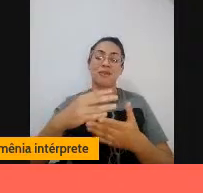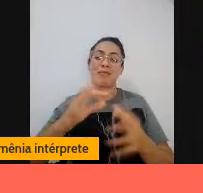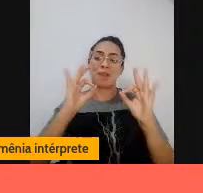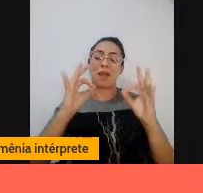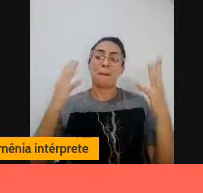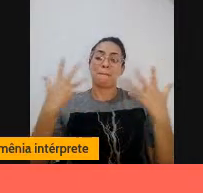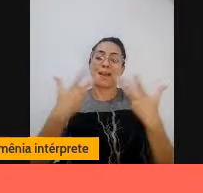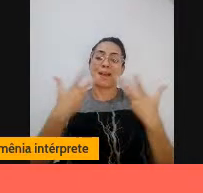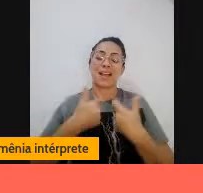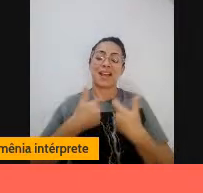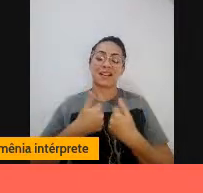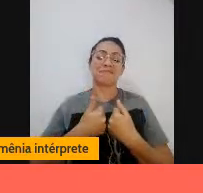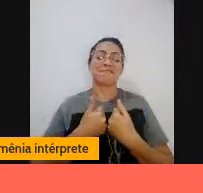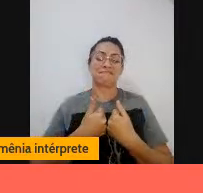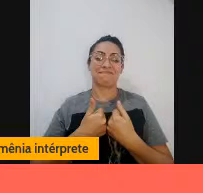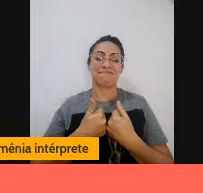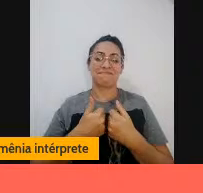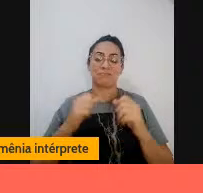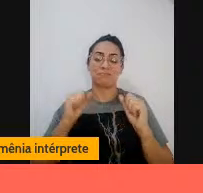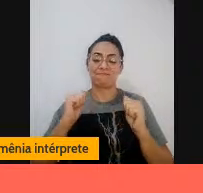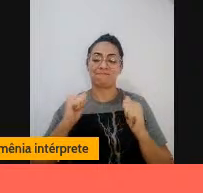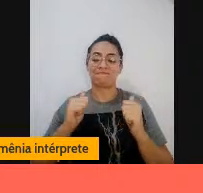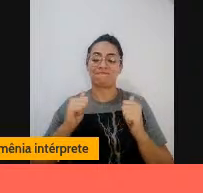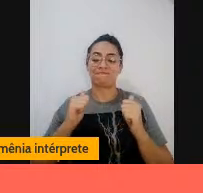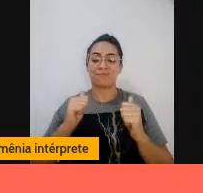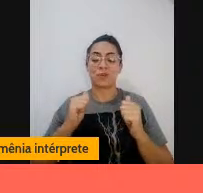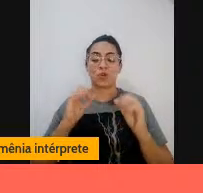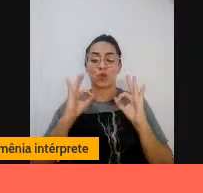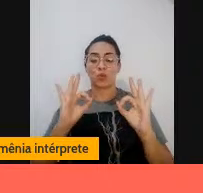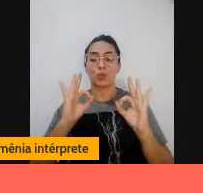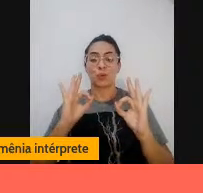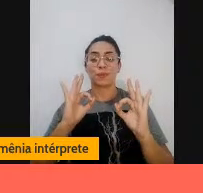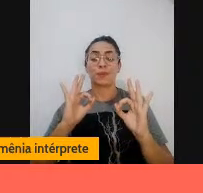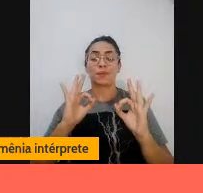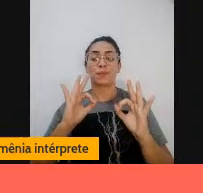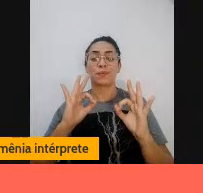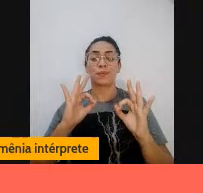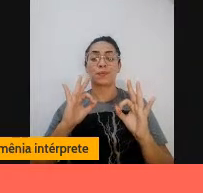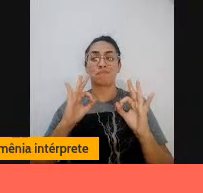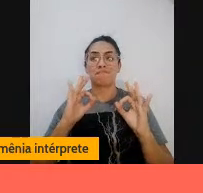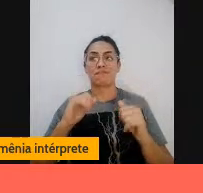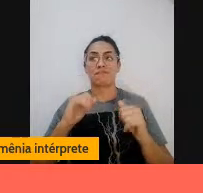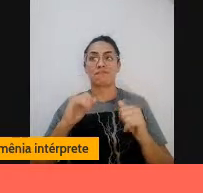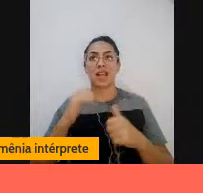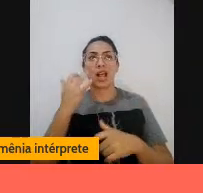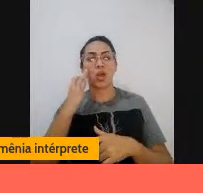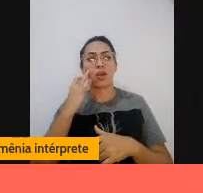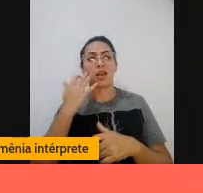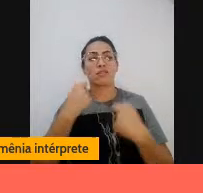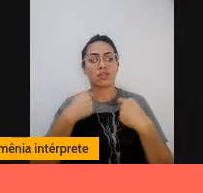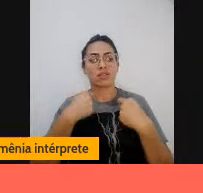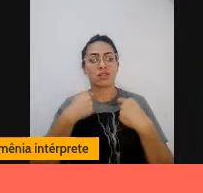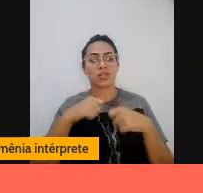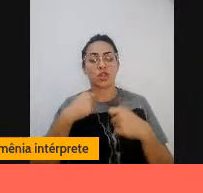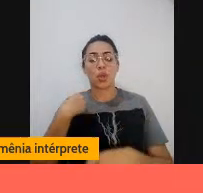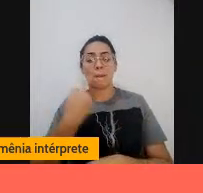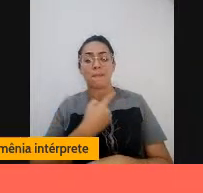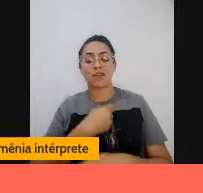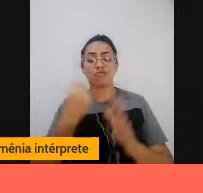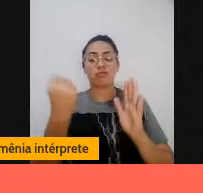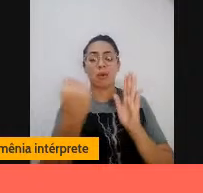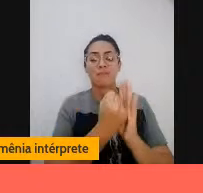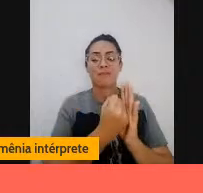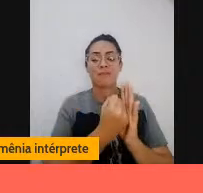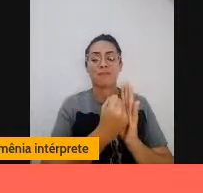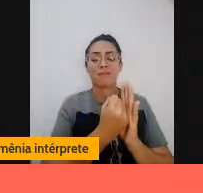Iniciamos bem, concluímos bem. E assim, sabe, eu acho que uma das coisas que a gente precisa registrar de fato